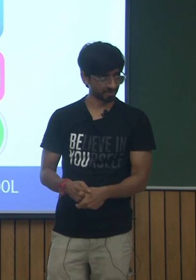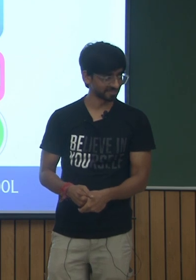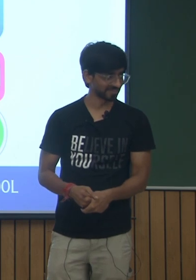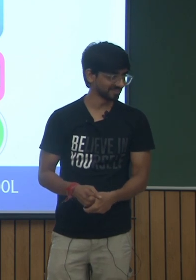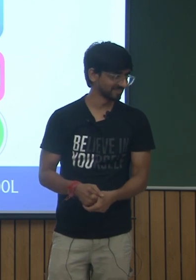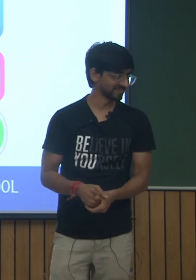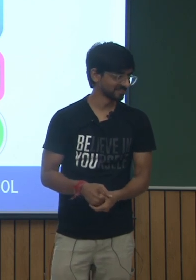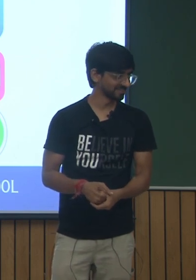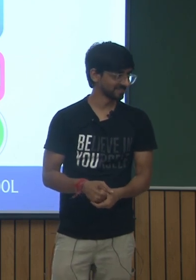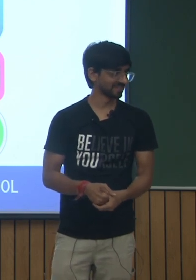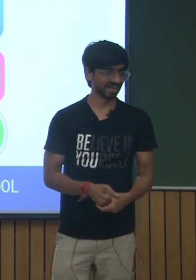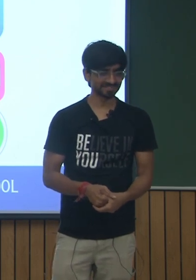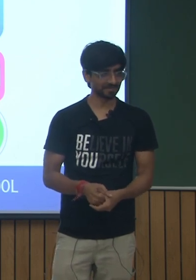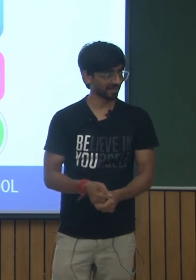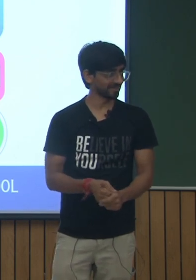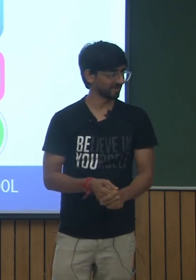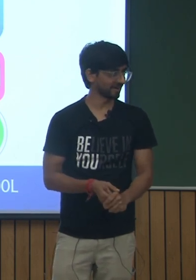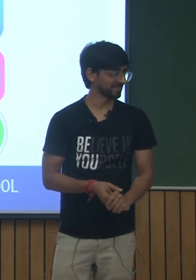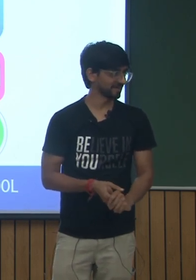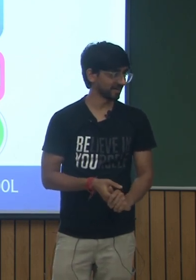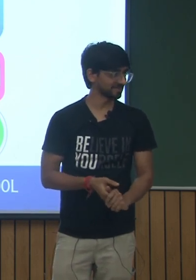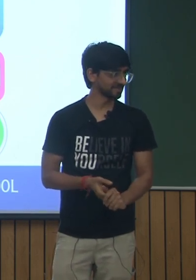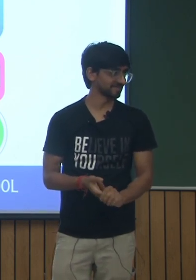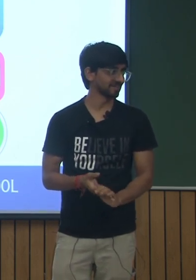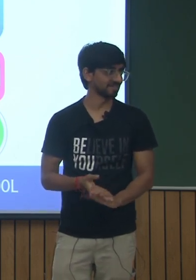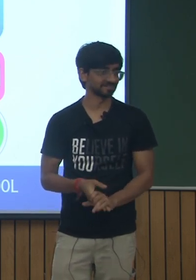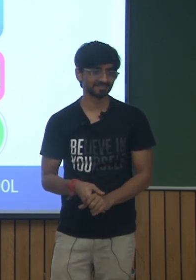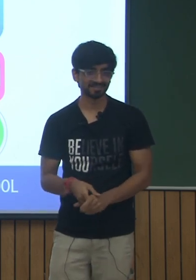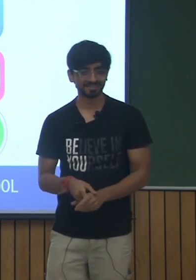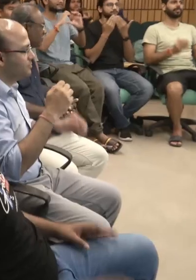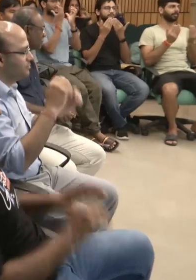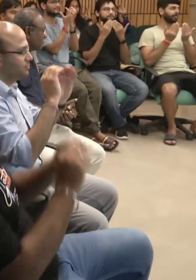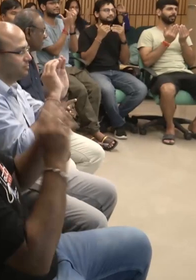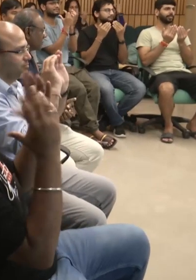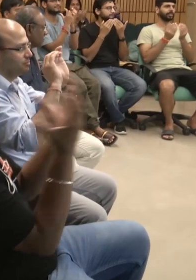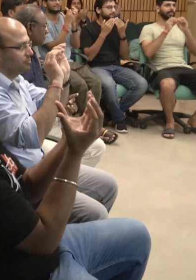Important sign. Class का बताया था मैंने. Class. Class. Yes.